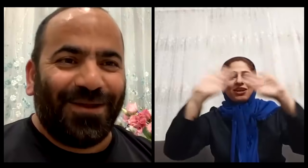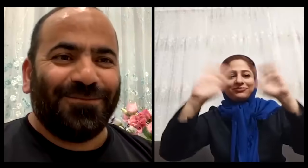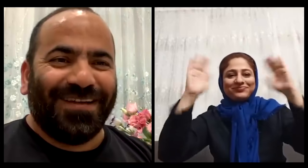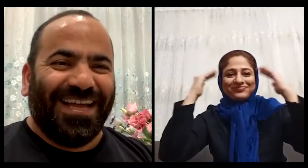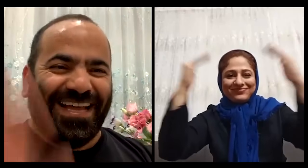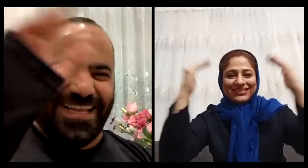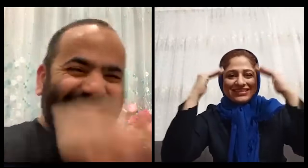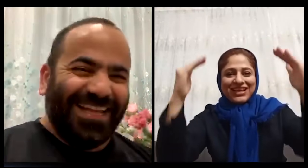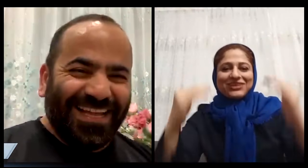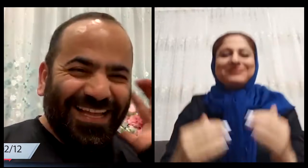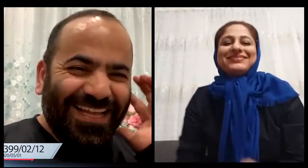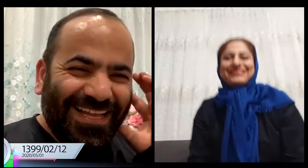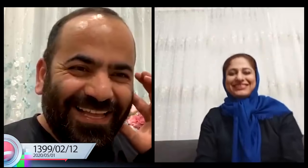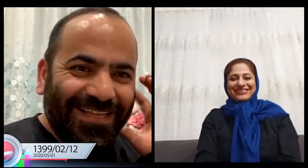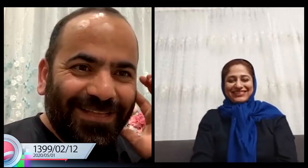سلام،